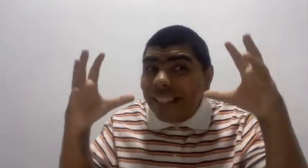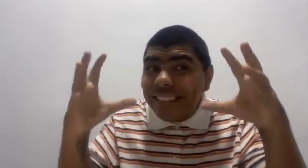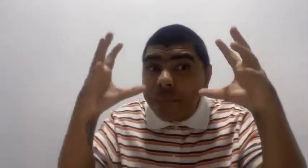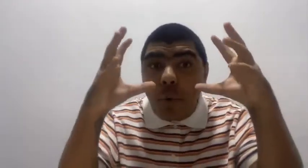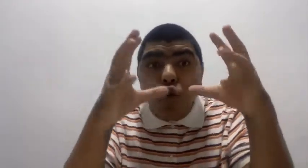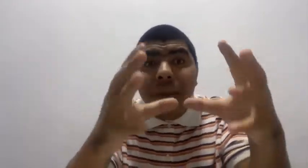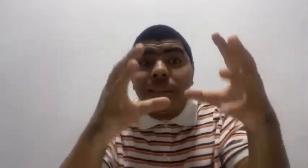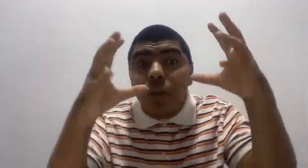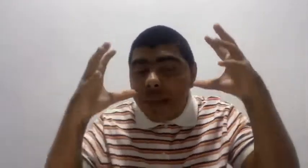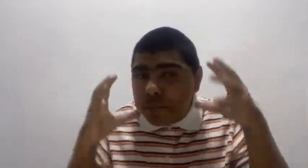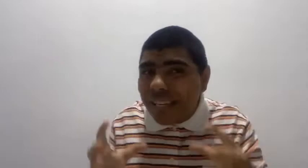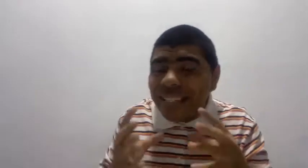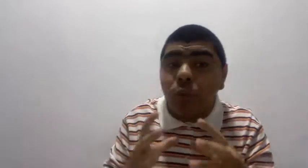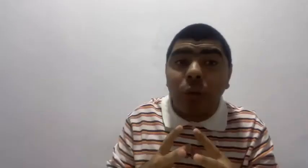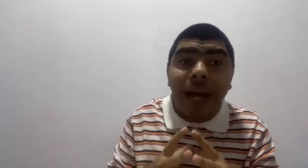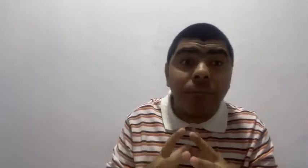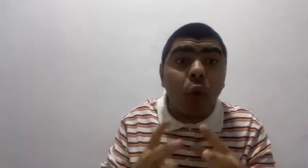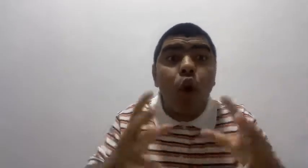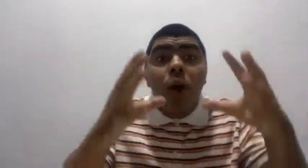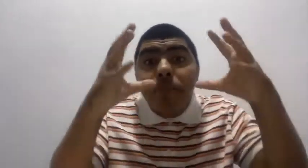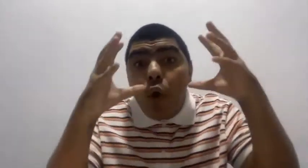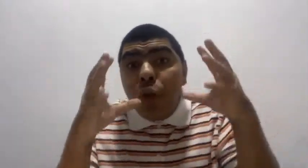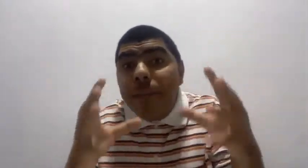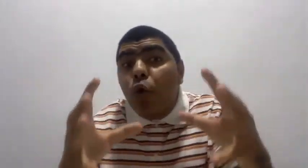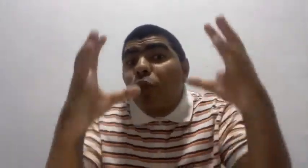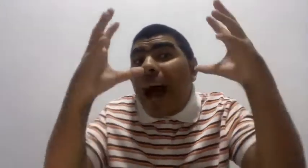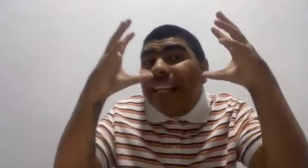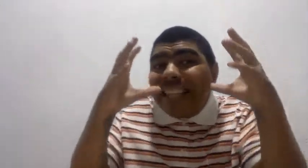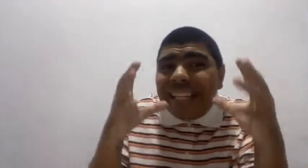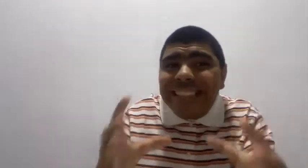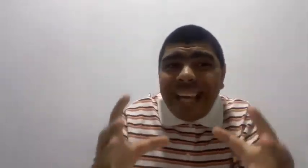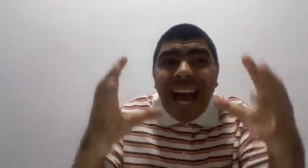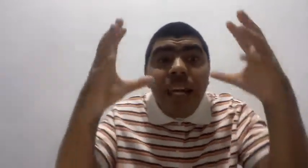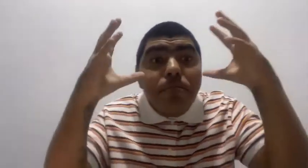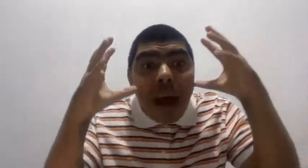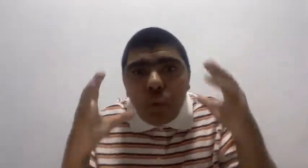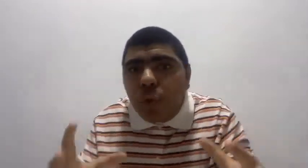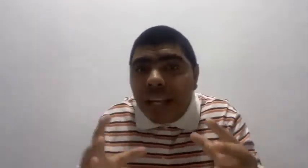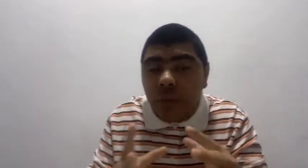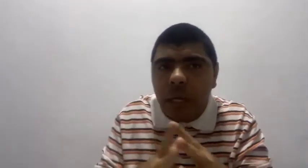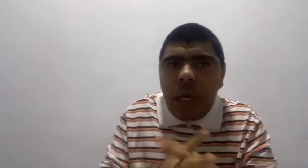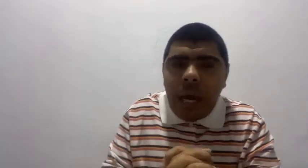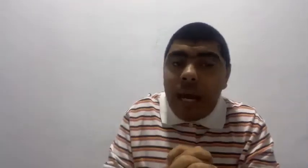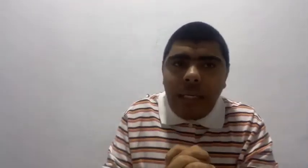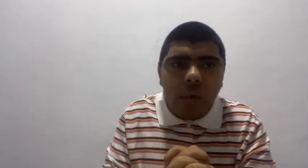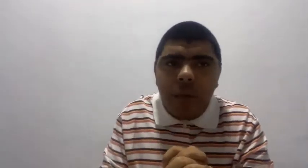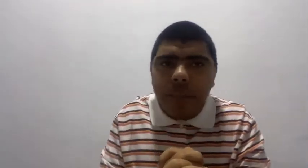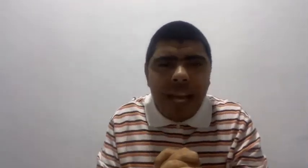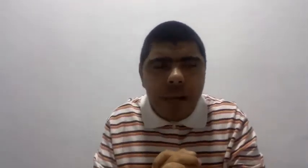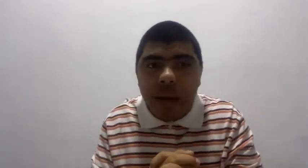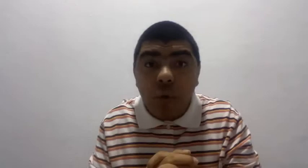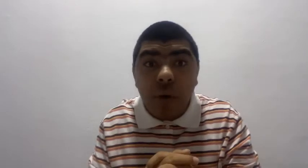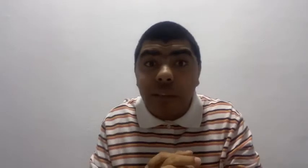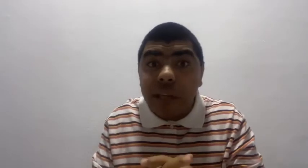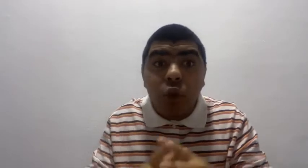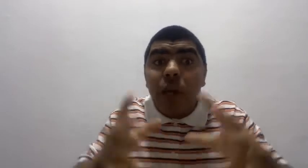solamente por medio del Espíritu Santo podemos alcanzar madurez. Aleluya. Mi alma adora al Señor